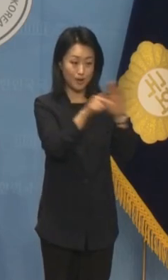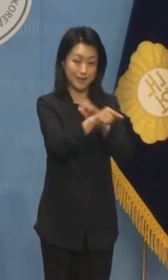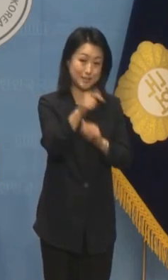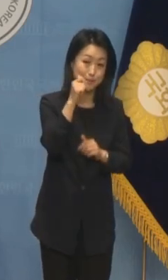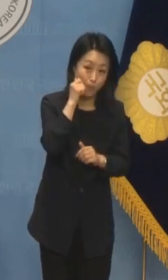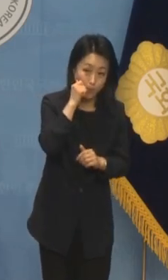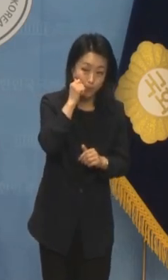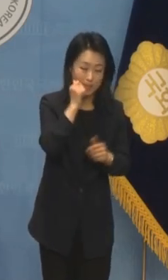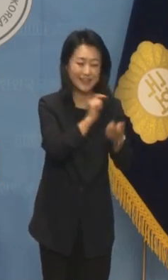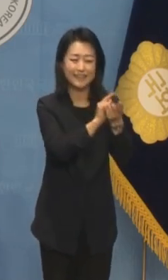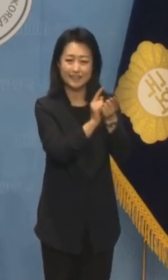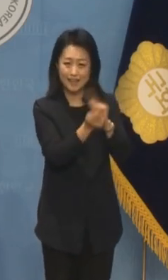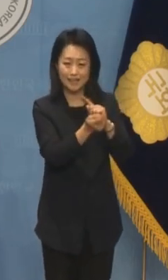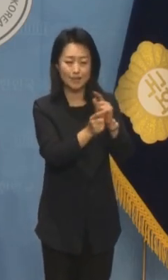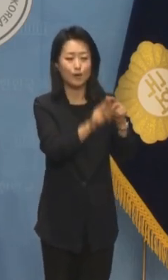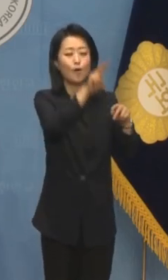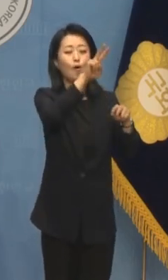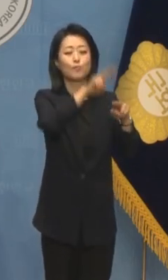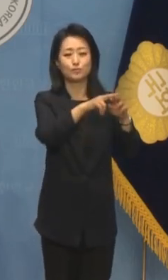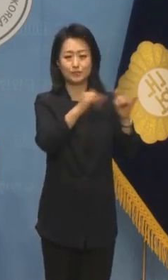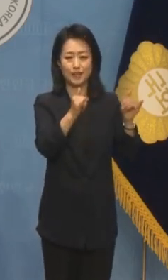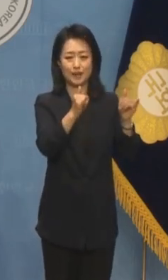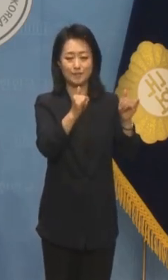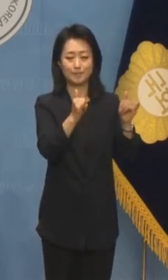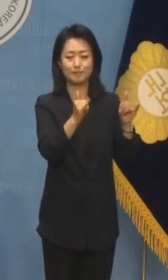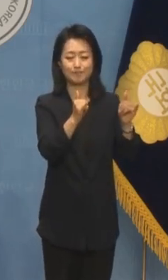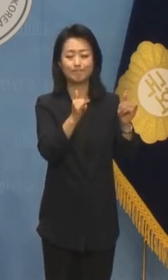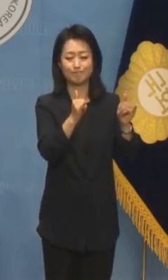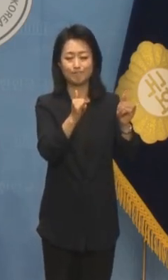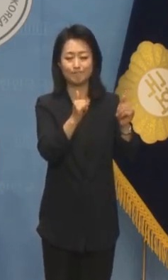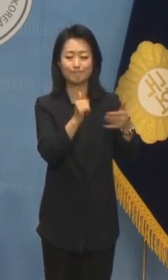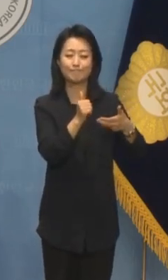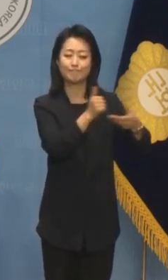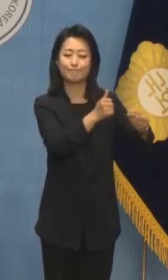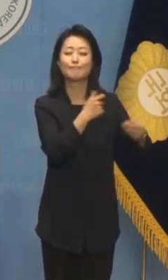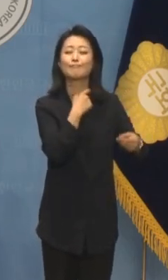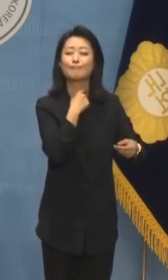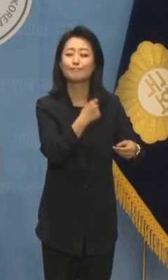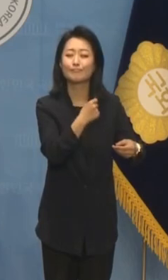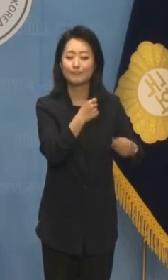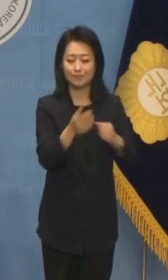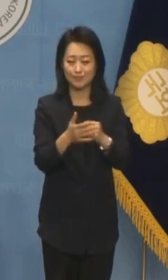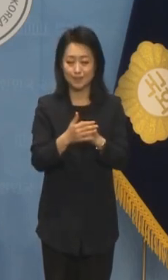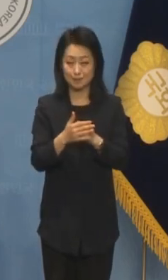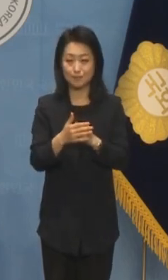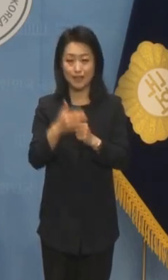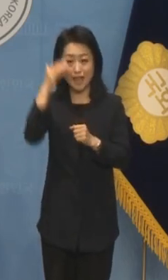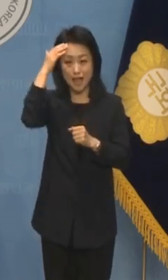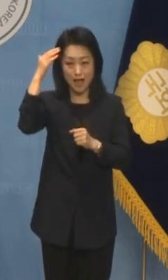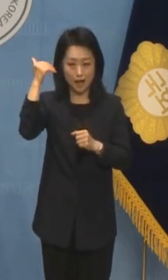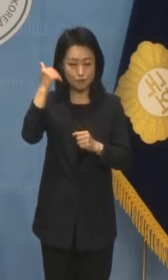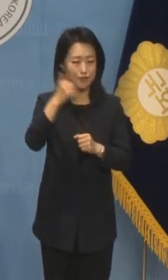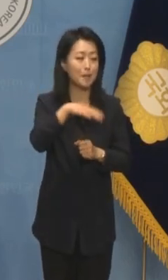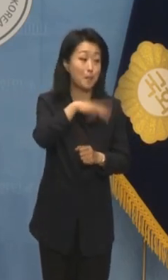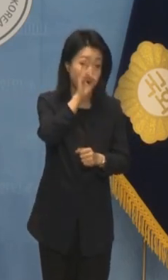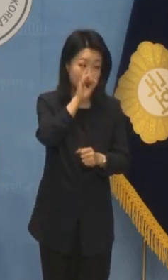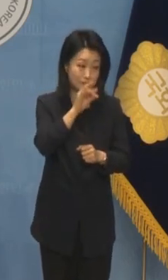고위급 방문을 원하는 인도 측에 우리 정부가 먼저 김정숙 여사 방문을 타진했다고